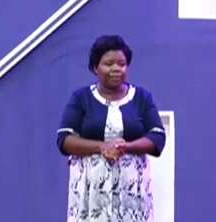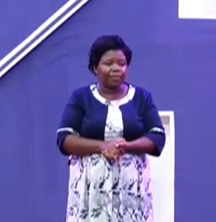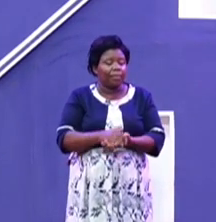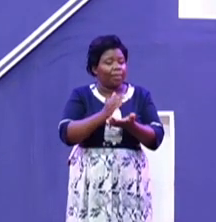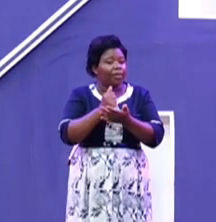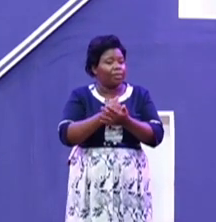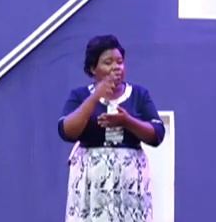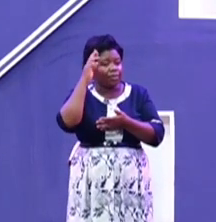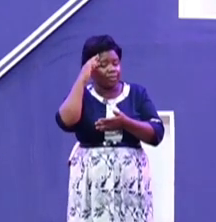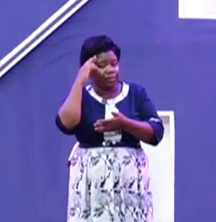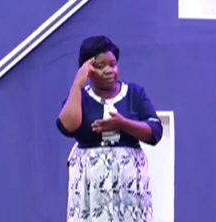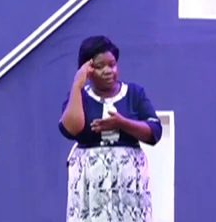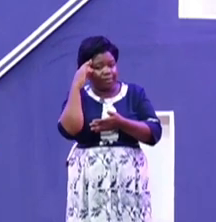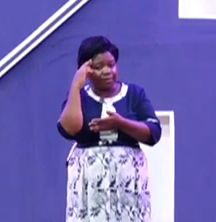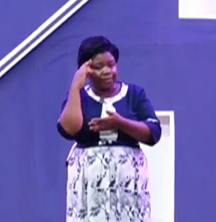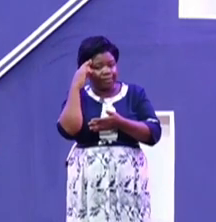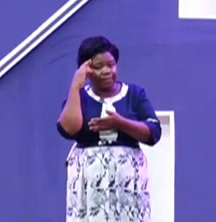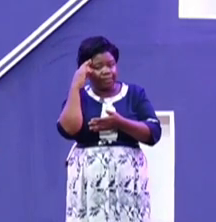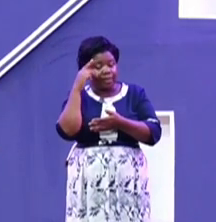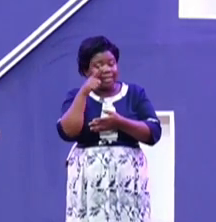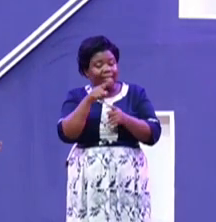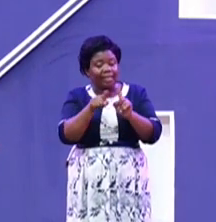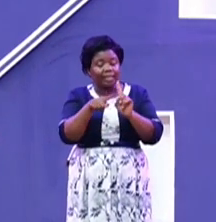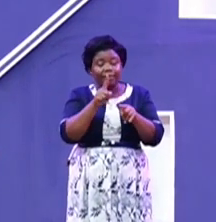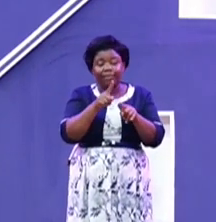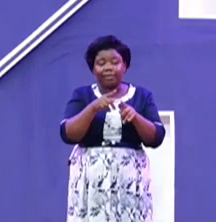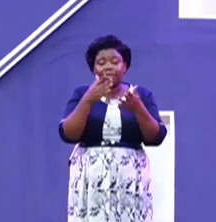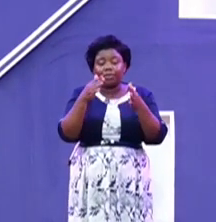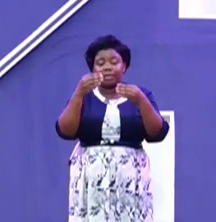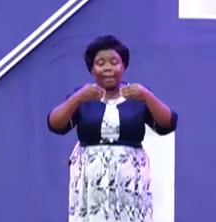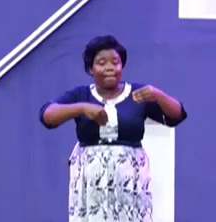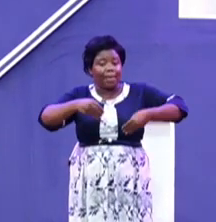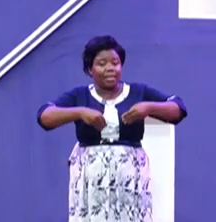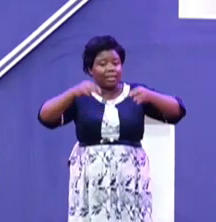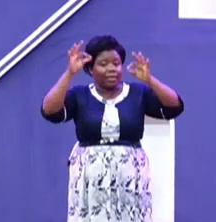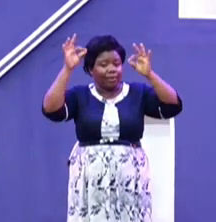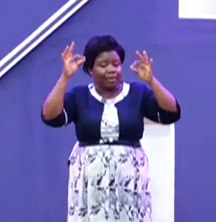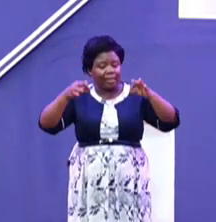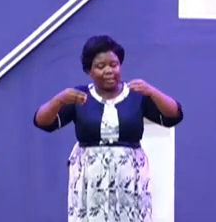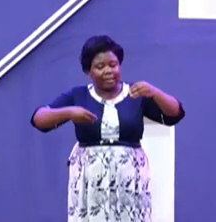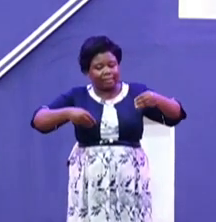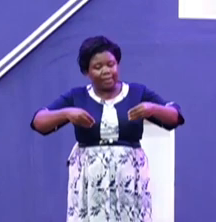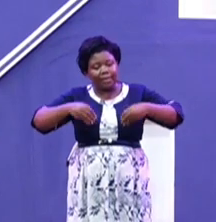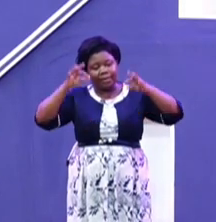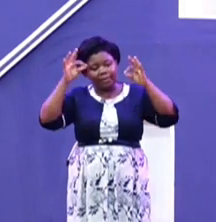kubanga jjukira ate bino ekyo kirala kati bino bintu ebikwatibwako proper bintu